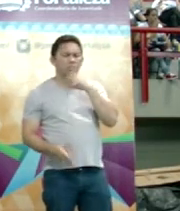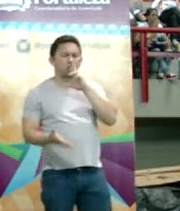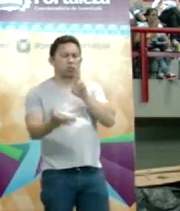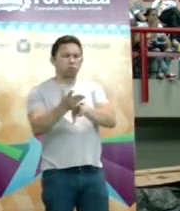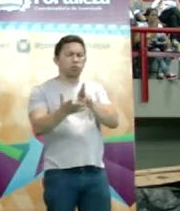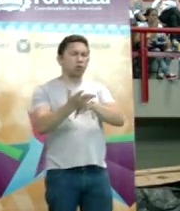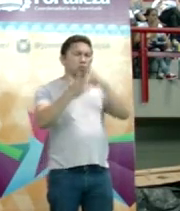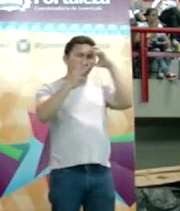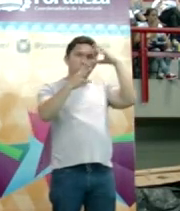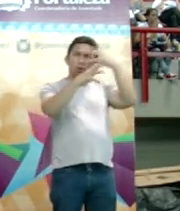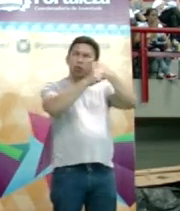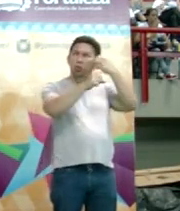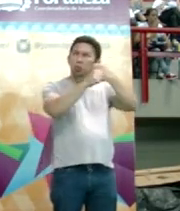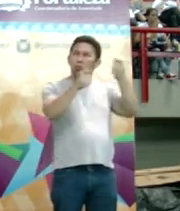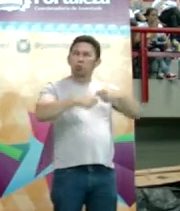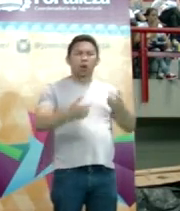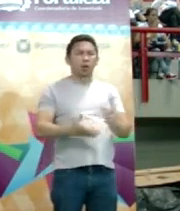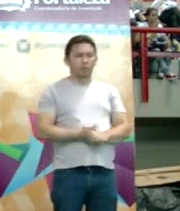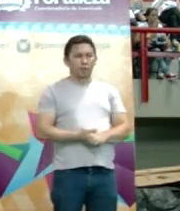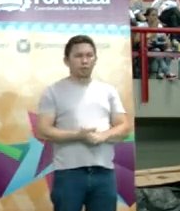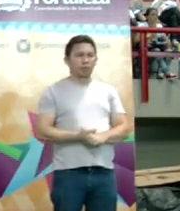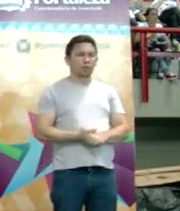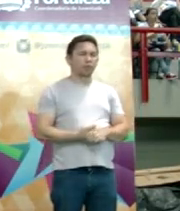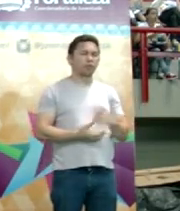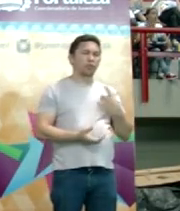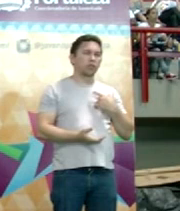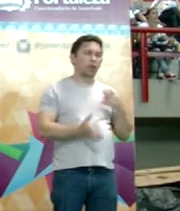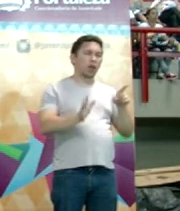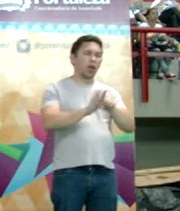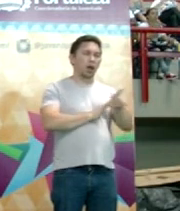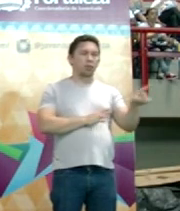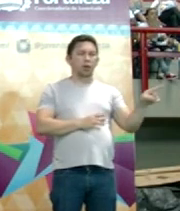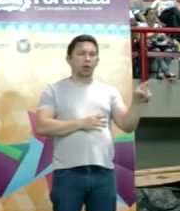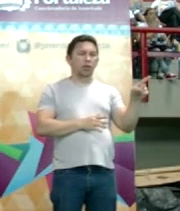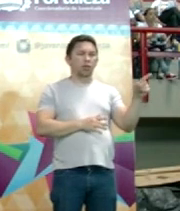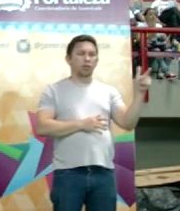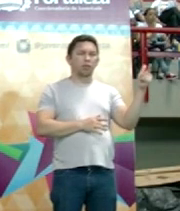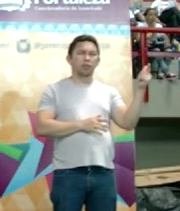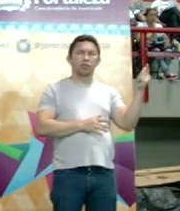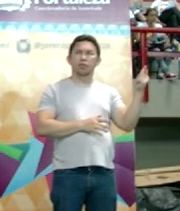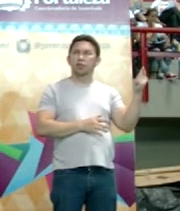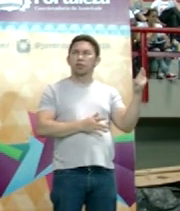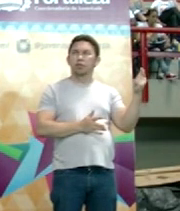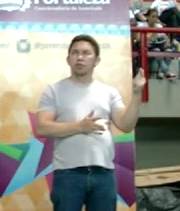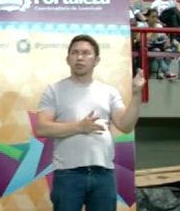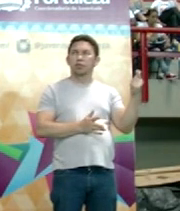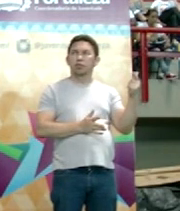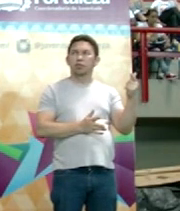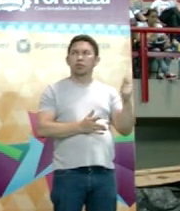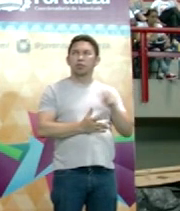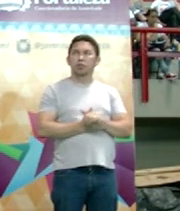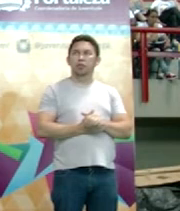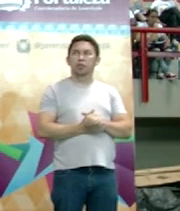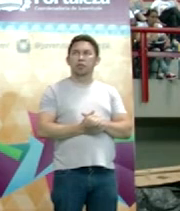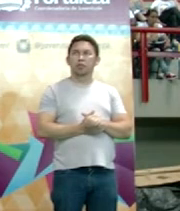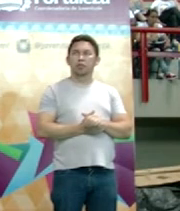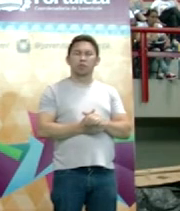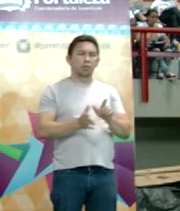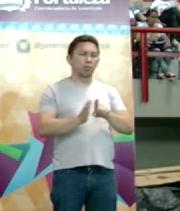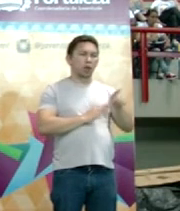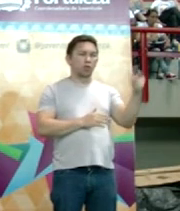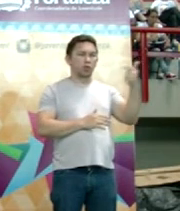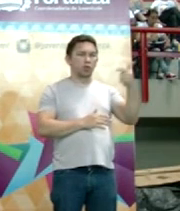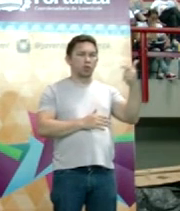até de cabeça. Vamos para a questão número... Vamos fazer aqui para a questão